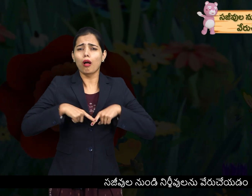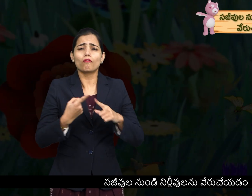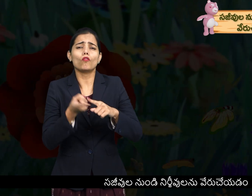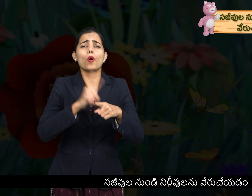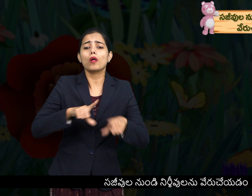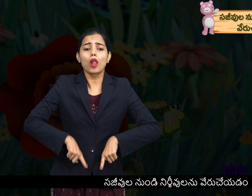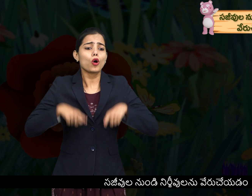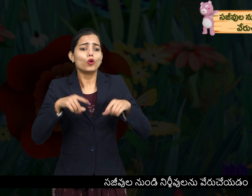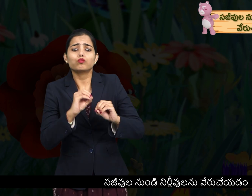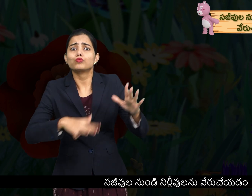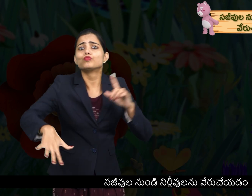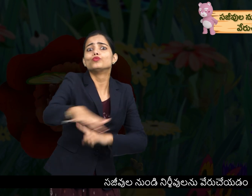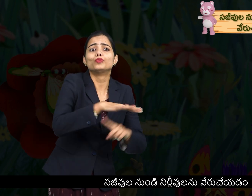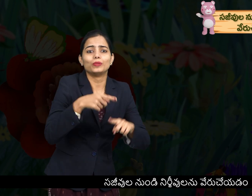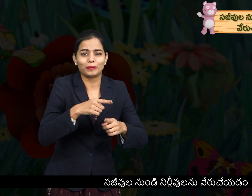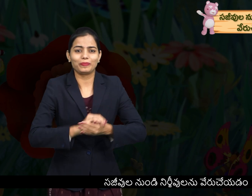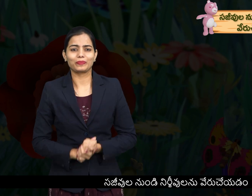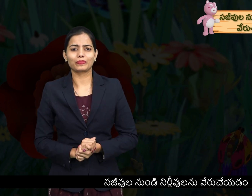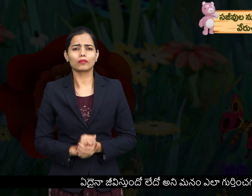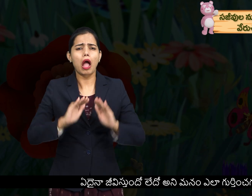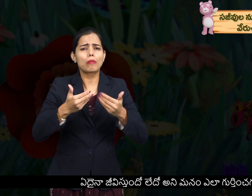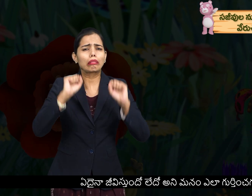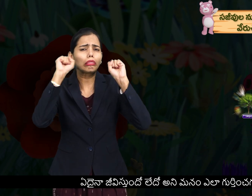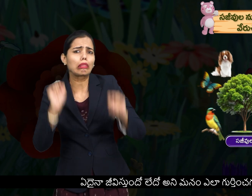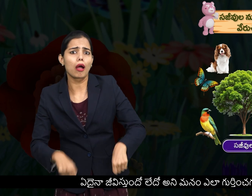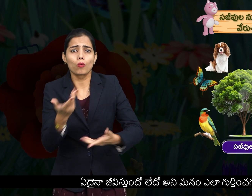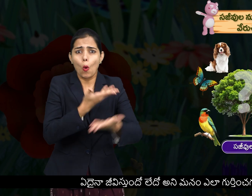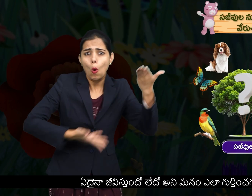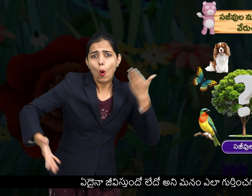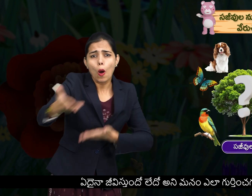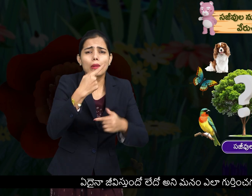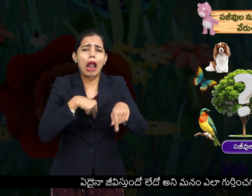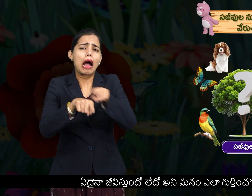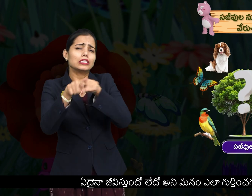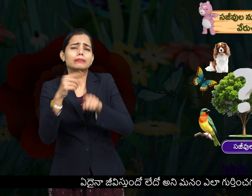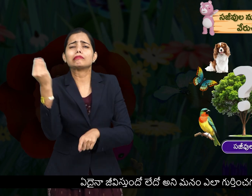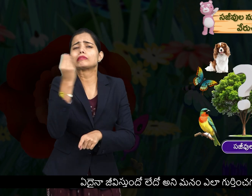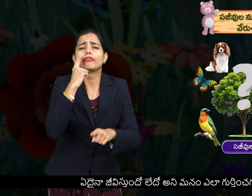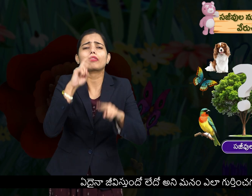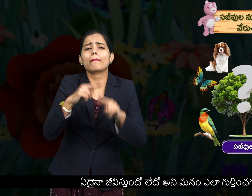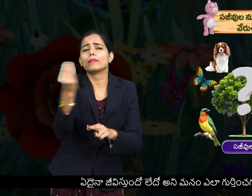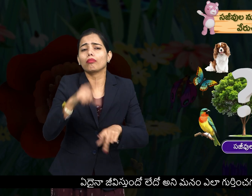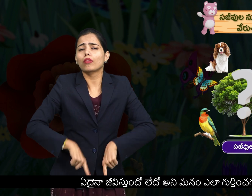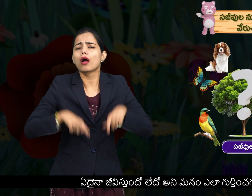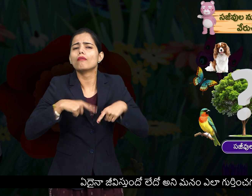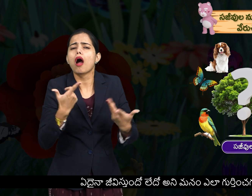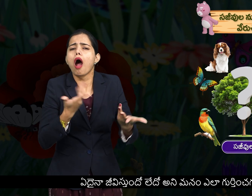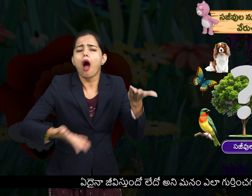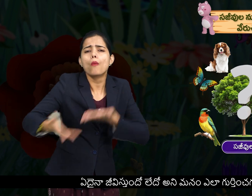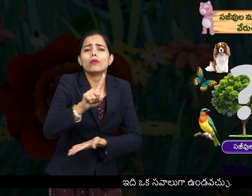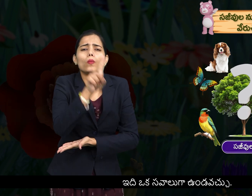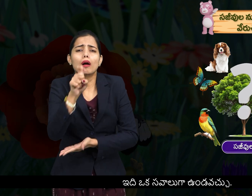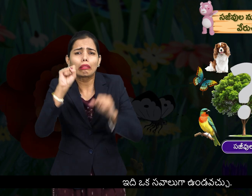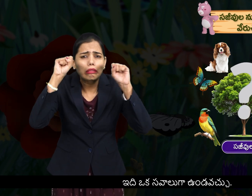సజీవుల నుండి నిర్జీవులను వేరు చేయటం. ఏదైనా జీవిస్తుందో లేదో అని మనం ఎలా